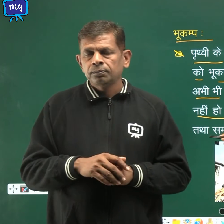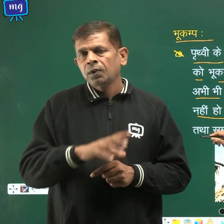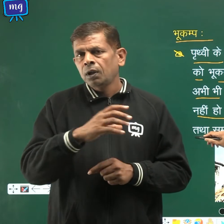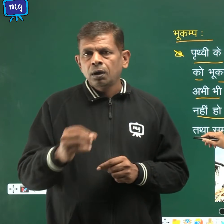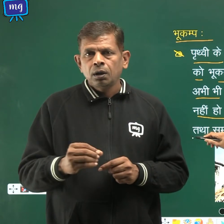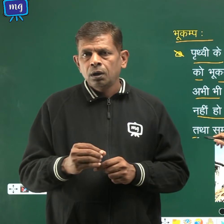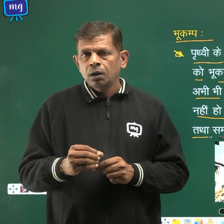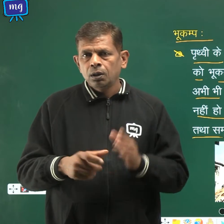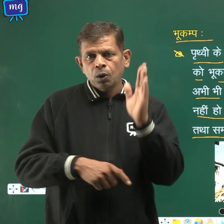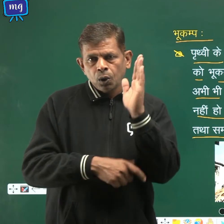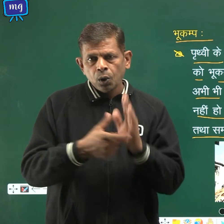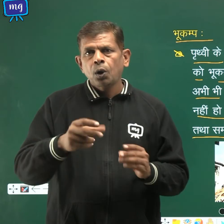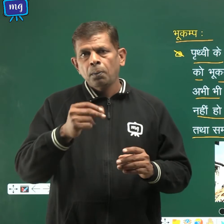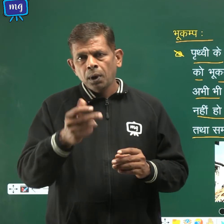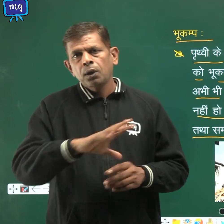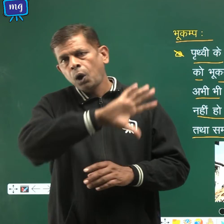तथा संपत्ति को